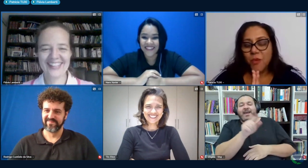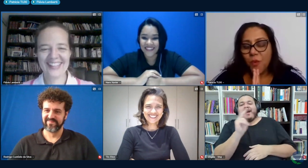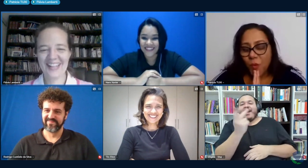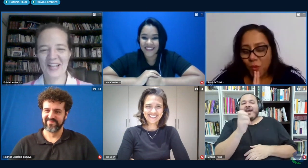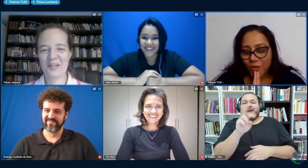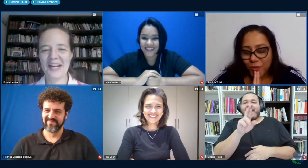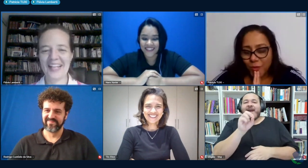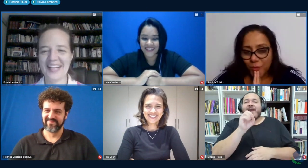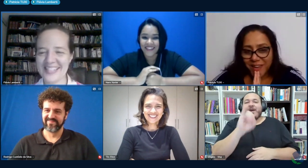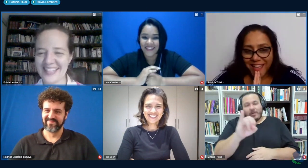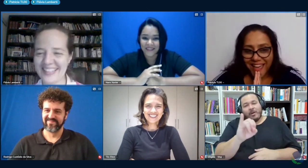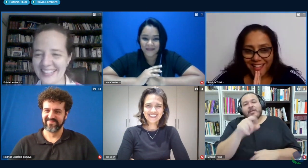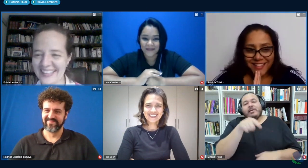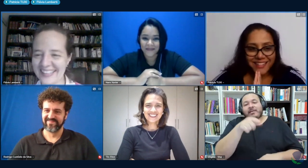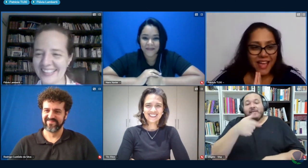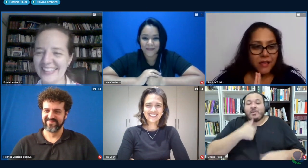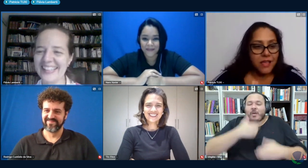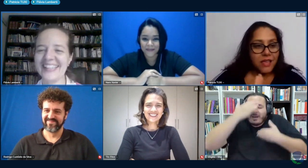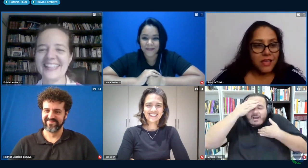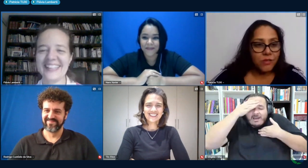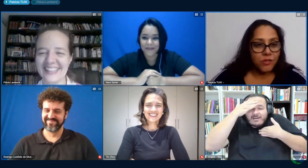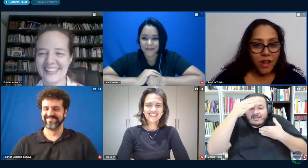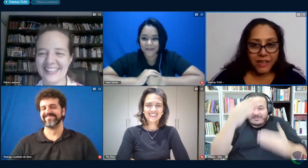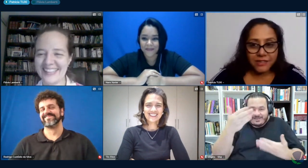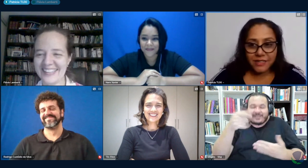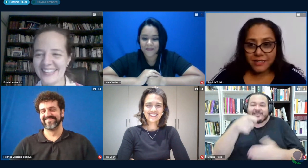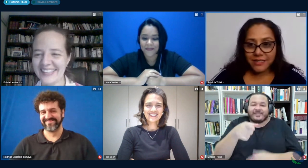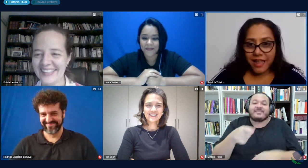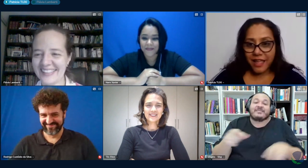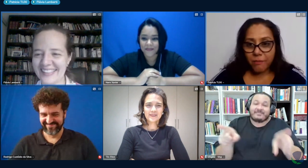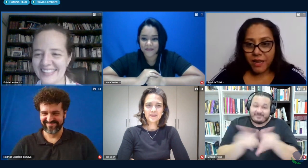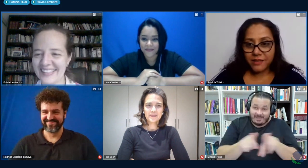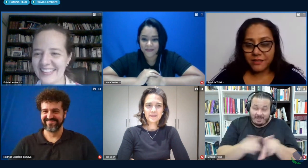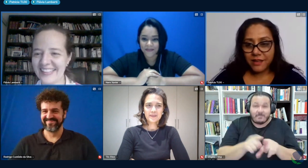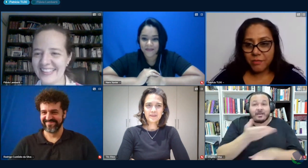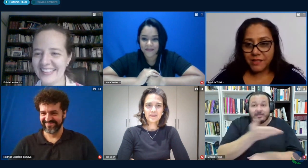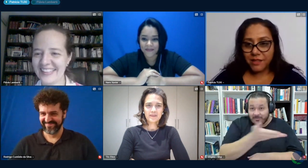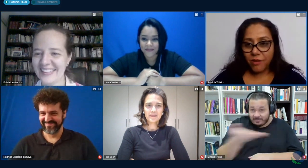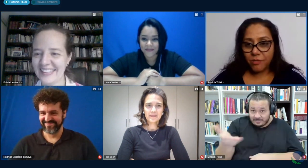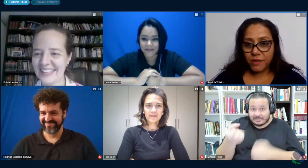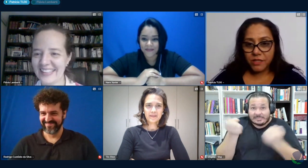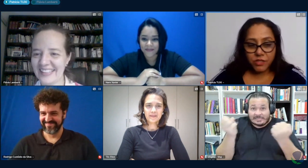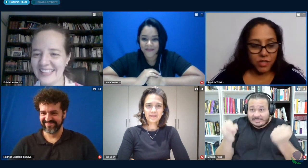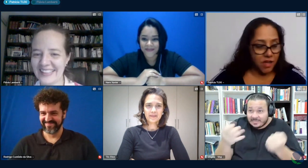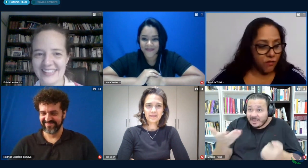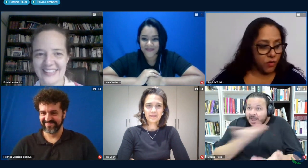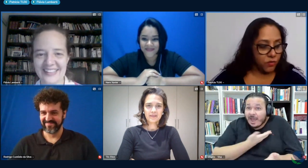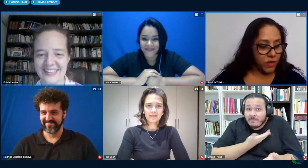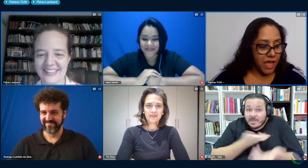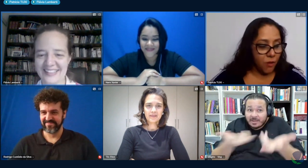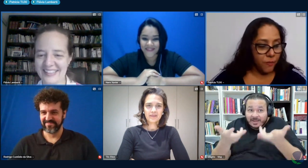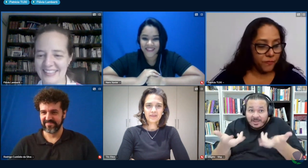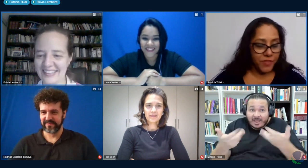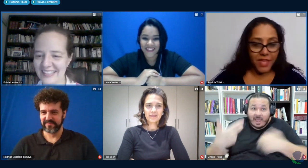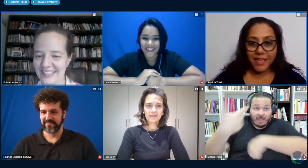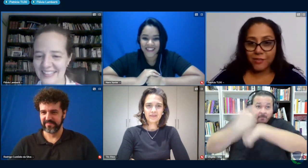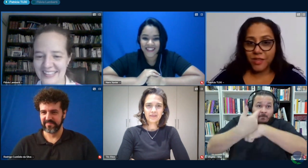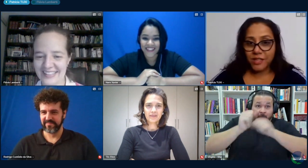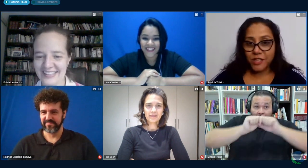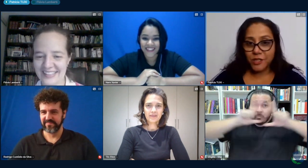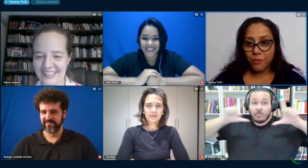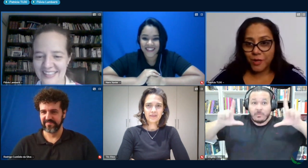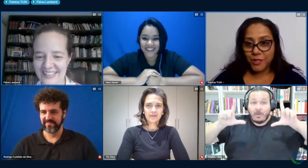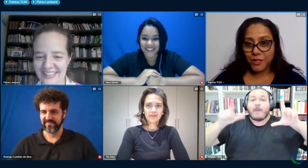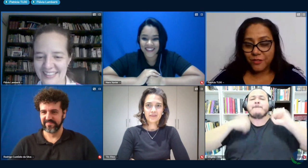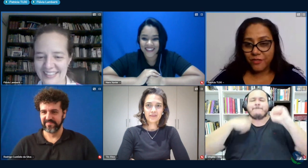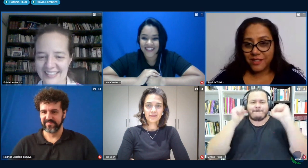SEAD, muito obrigada, tá? E os colegas que quiserem abrir as câmeras agora para a gente tirar a foto final, é isso